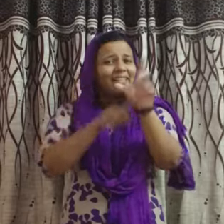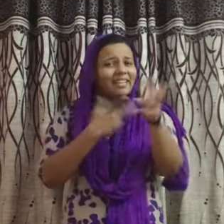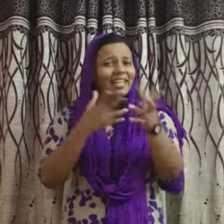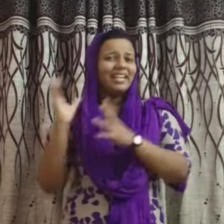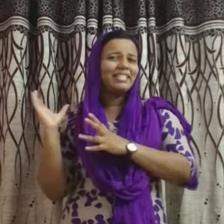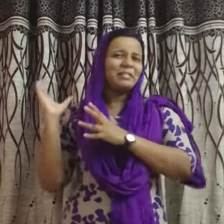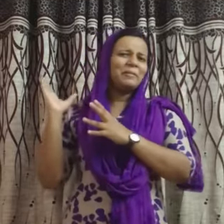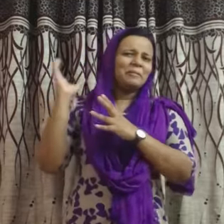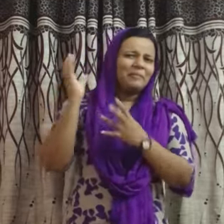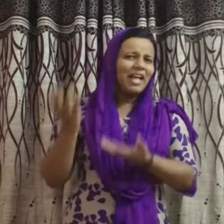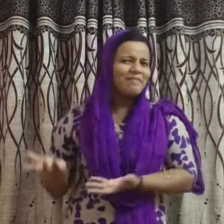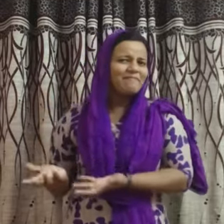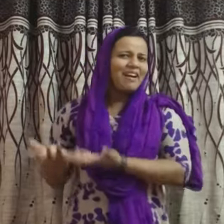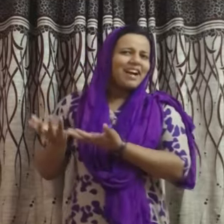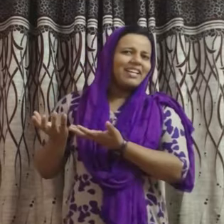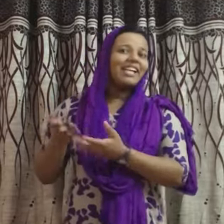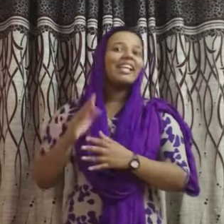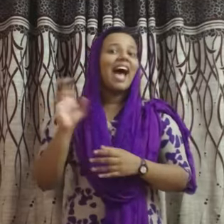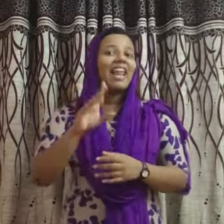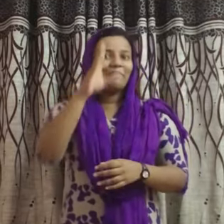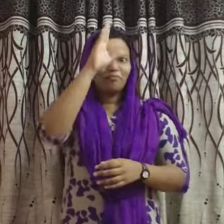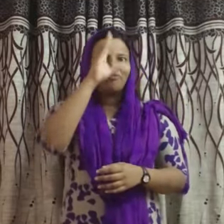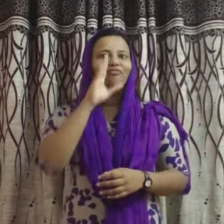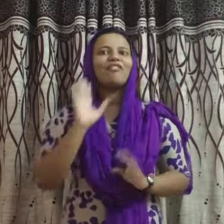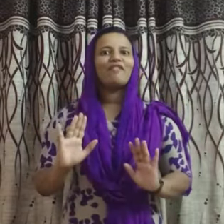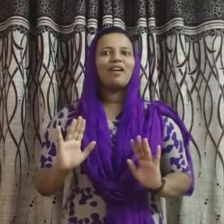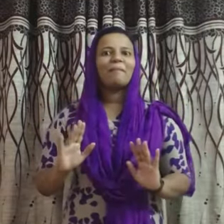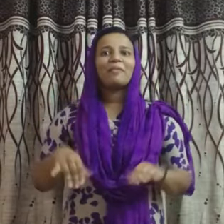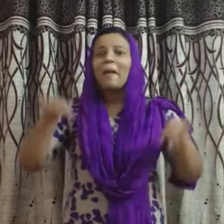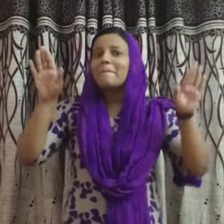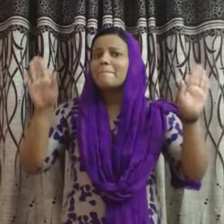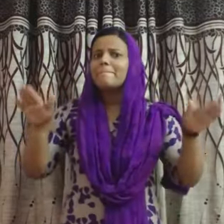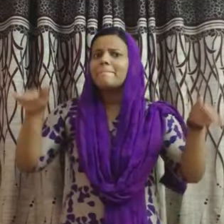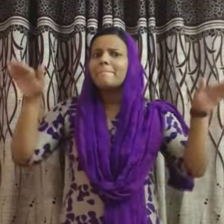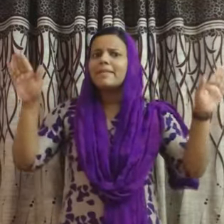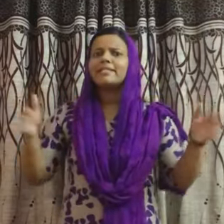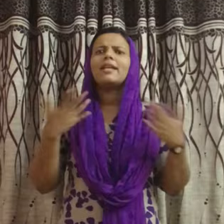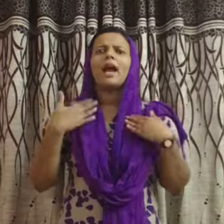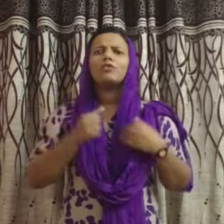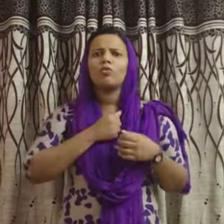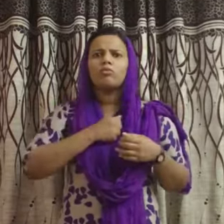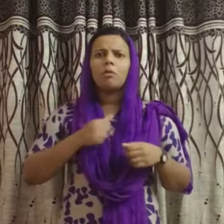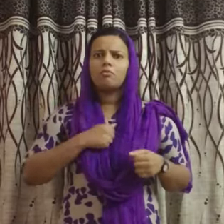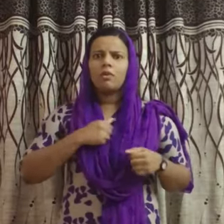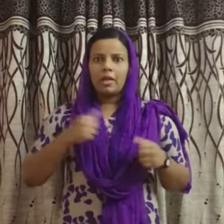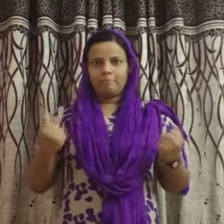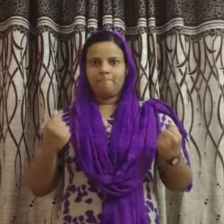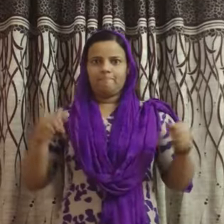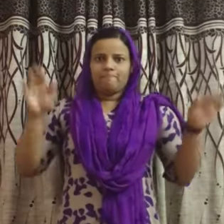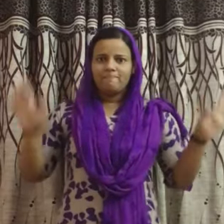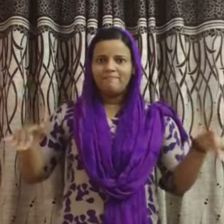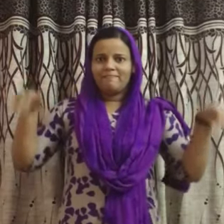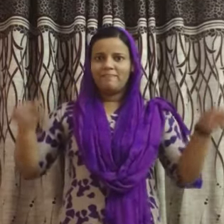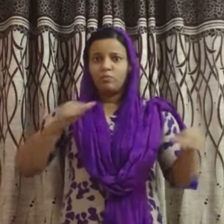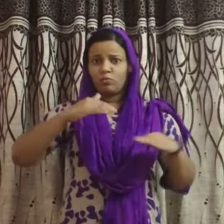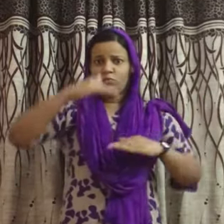യു ജീസസ്. നമ്മളെ ക്യാരി ചെയ്തുകൊണ്ട് പോവാം. ഇങ്ങോട്ട് നോക്കി, നമുക്കറിയാം, പക്ഷി പറക്കുന്നത് പക്ഷിയുടെ ഓൺ സ്ട്രെങ്തിലാണ്. ഇത് പറന്ന് മേളിലോട്ട് ഉയരുമ്പോൾ